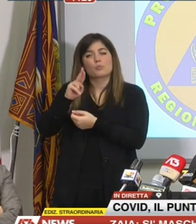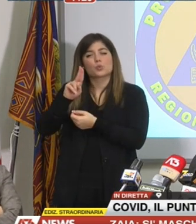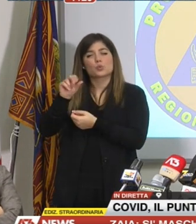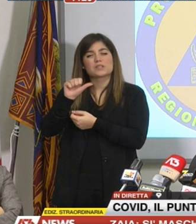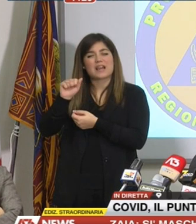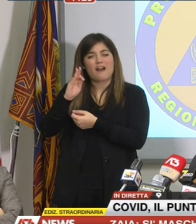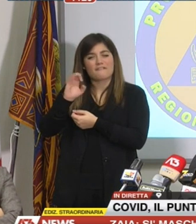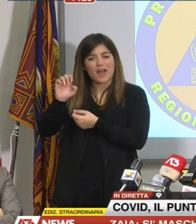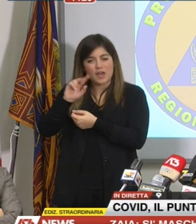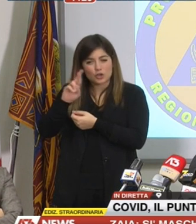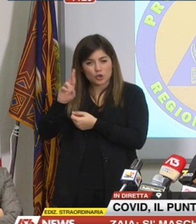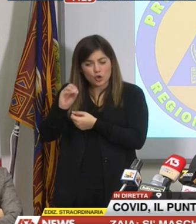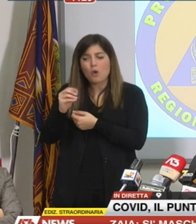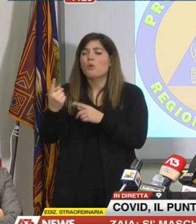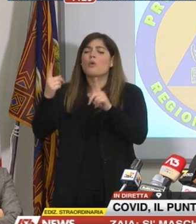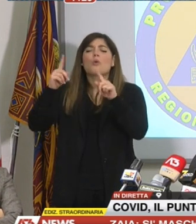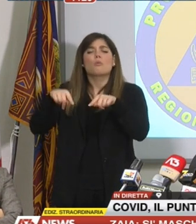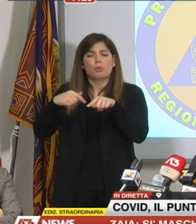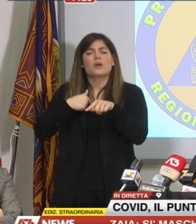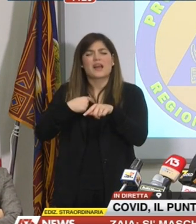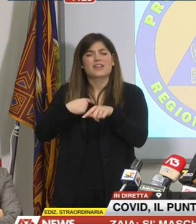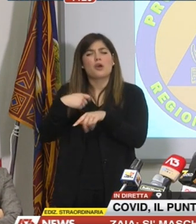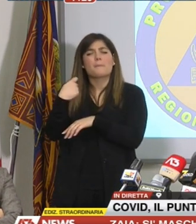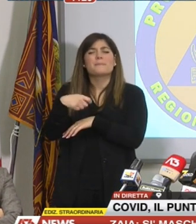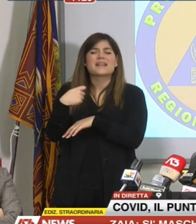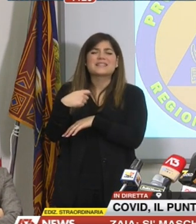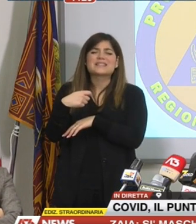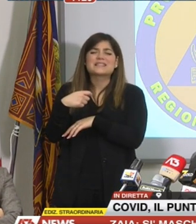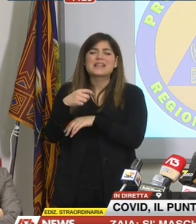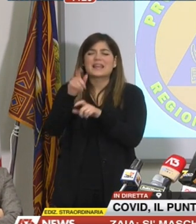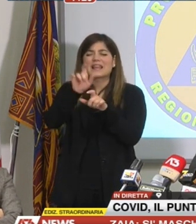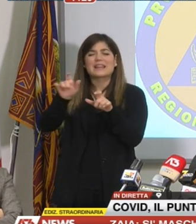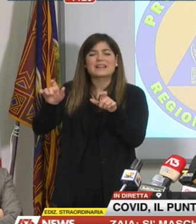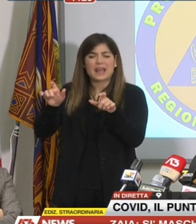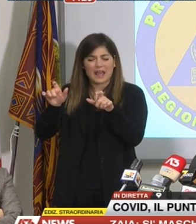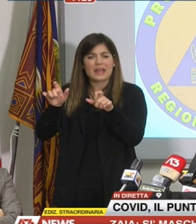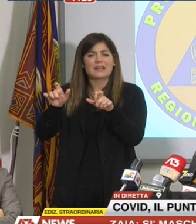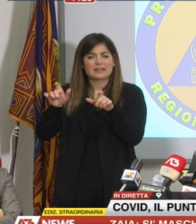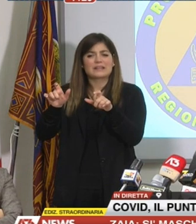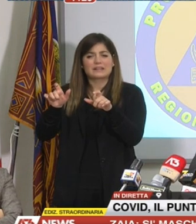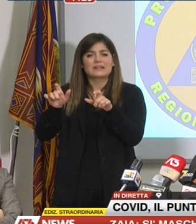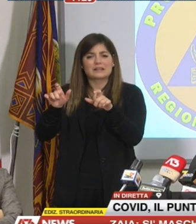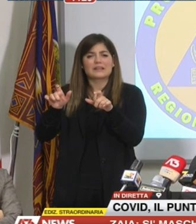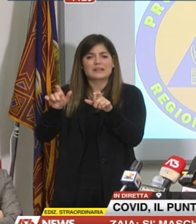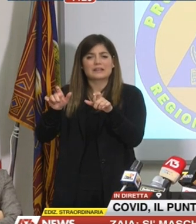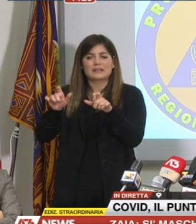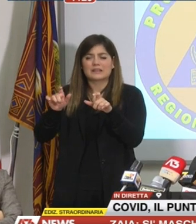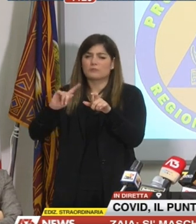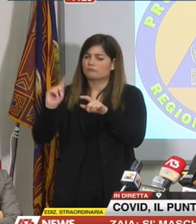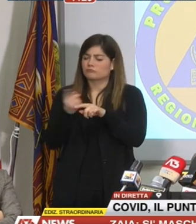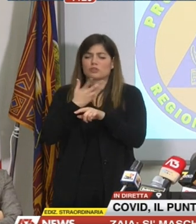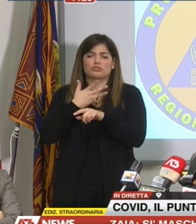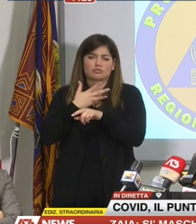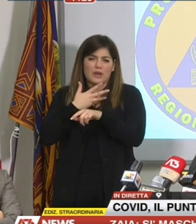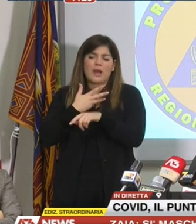importante ieri con i colleghi presidenti alla presenza sempre del professor Brusaferro, ma soprattutto del ministro Speranza